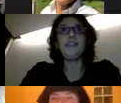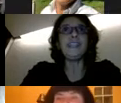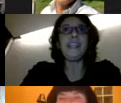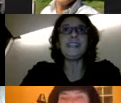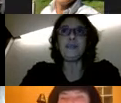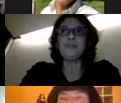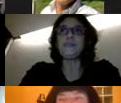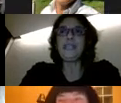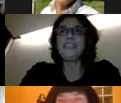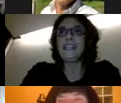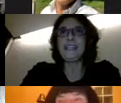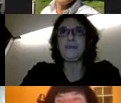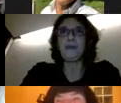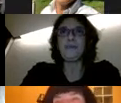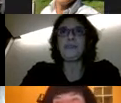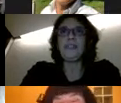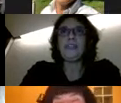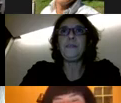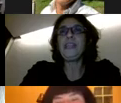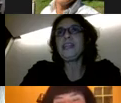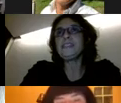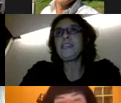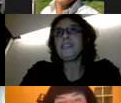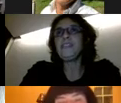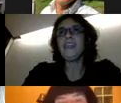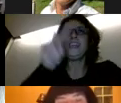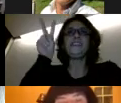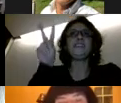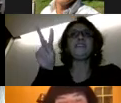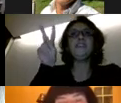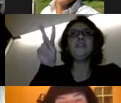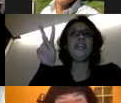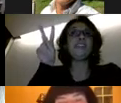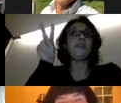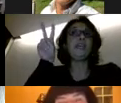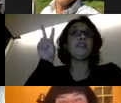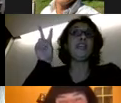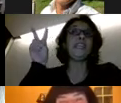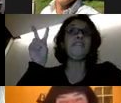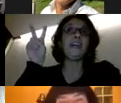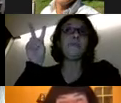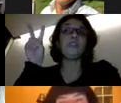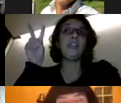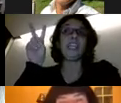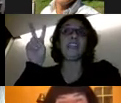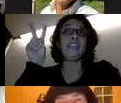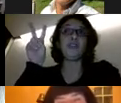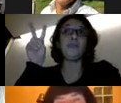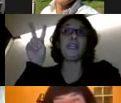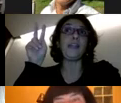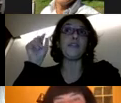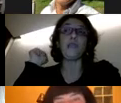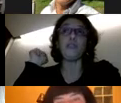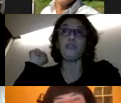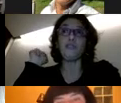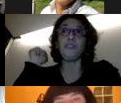visoespacial, ¿no? Este es el ejemplo. Ve la enseñante, ella está mirando hacia arriba, porque lo que está haciendo es